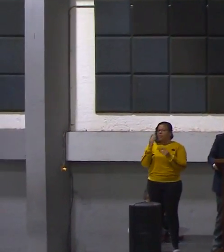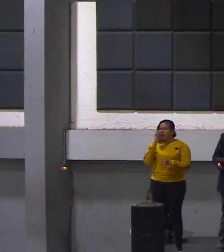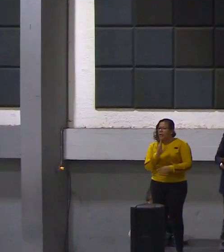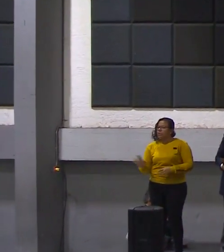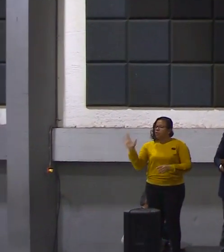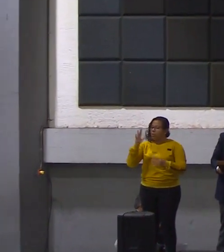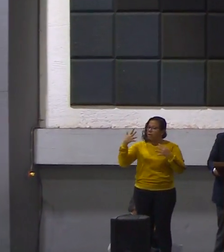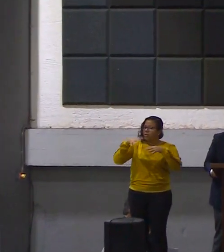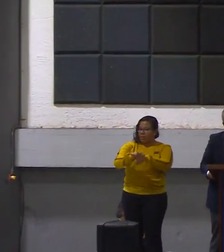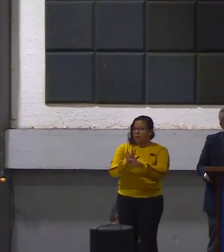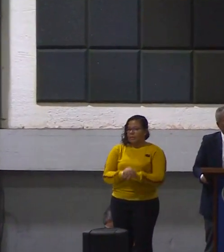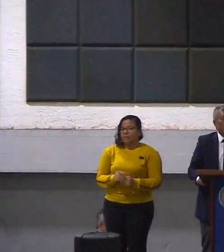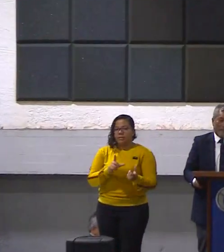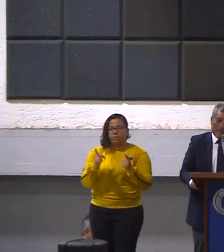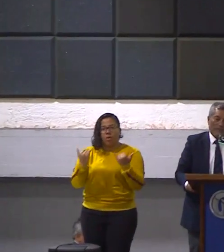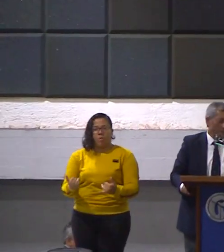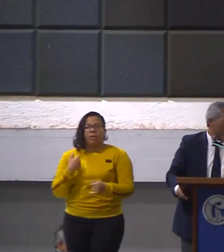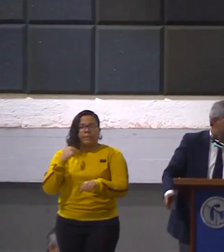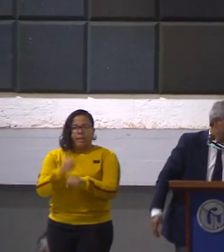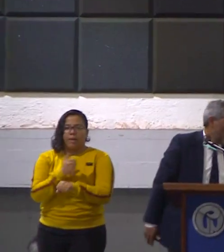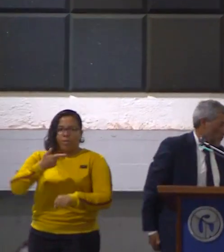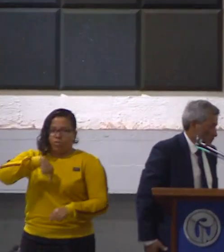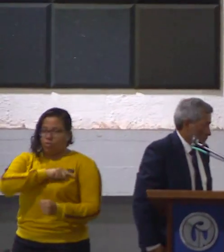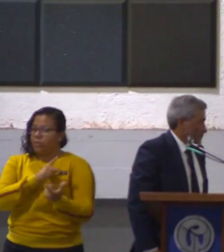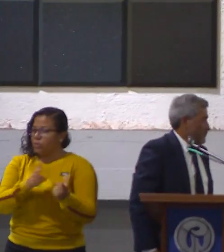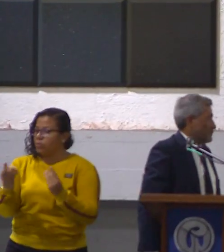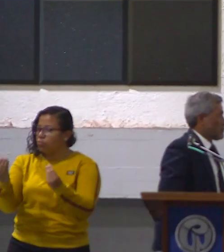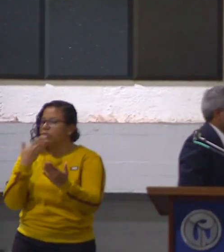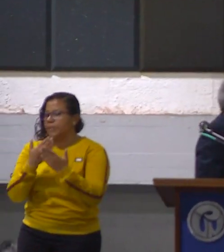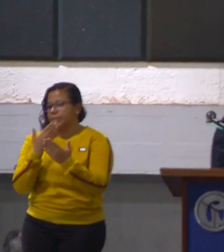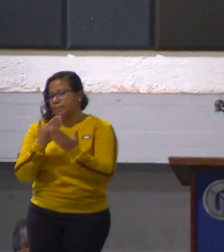entonces nos queda esa tarea muchas gracias